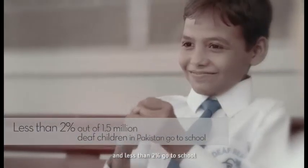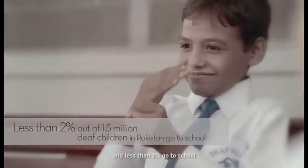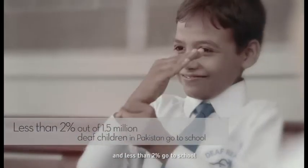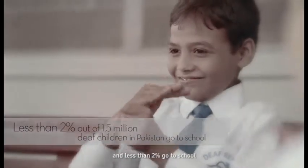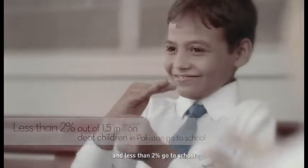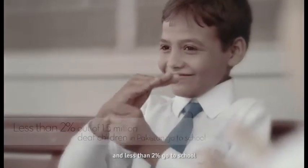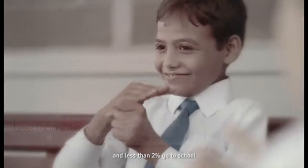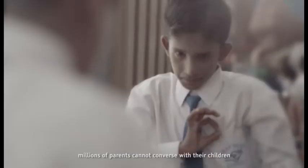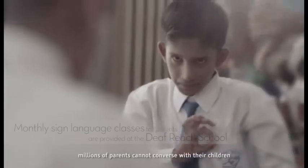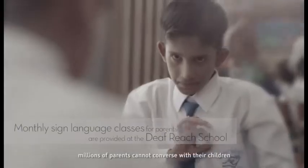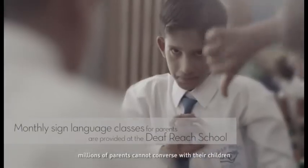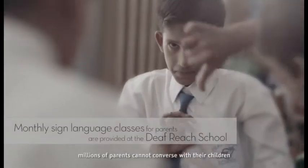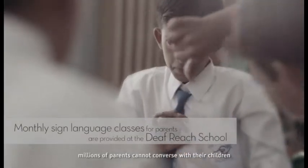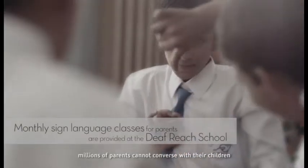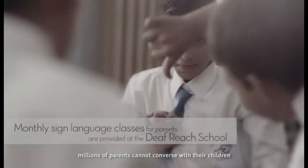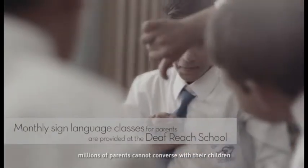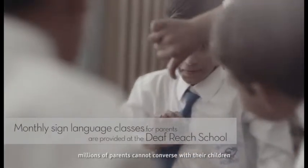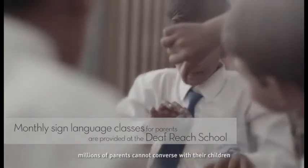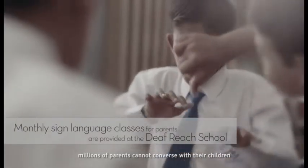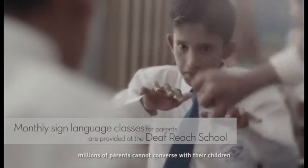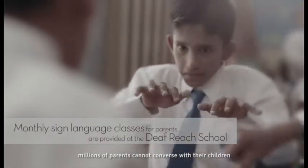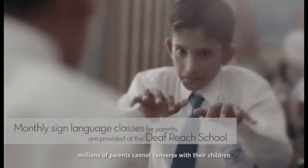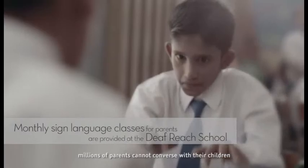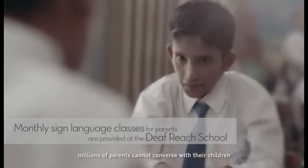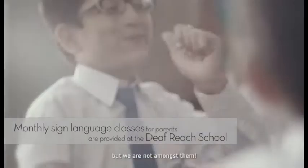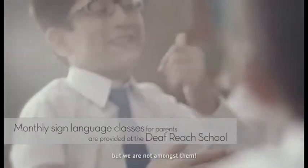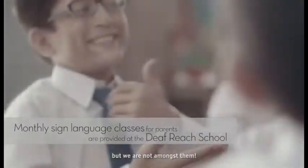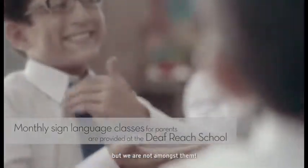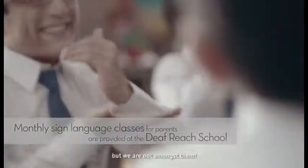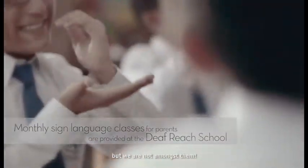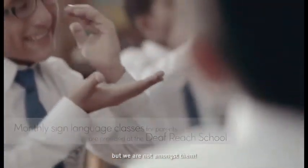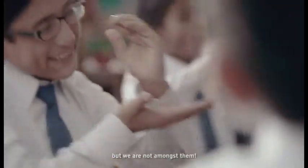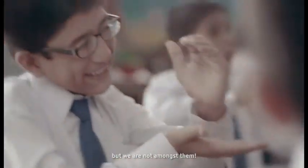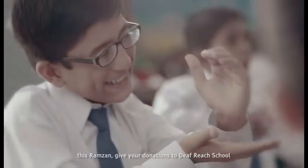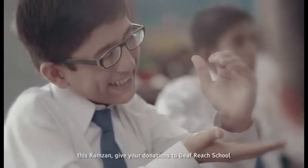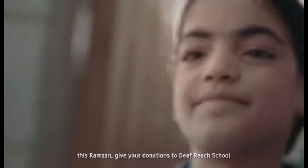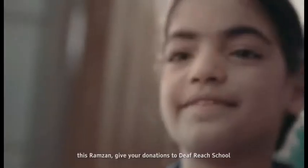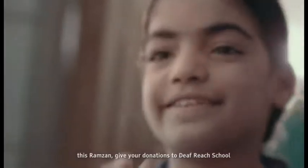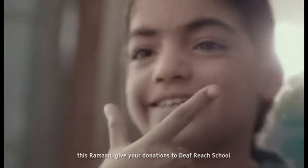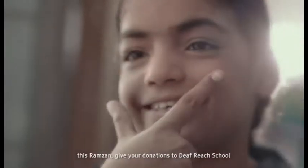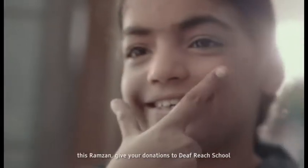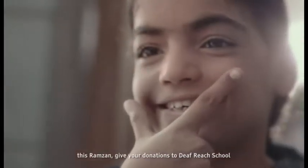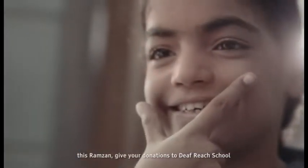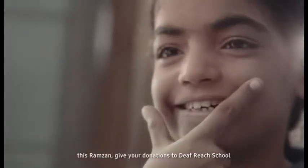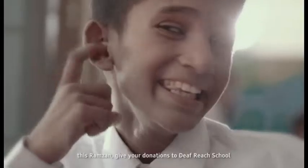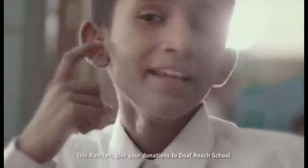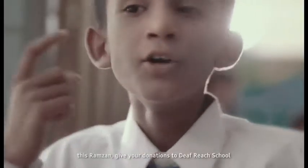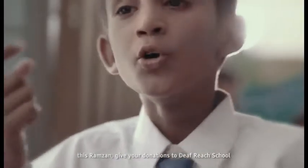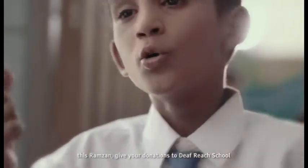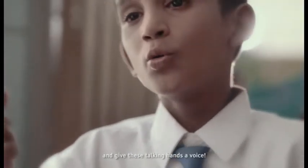کم سکول جاتے ہیں لاکھوں والدائن اپنے بچوں سے بات نہیں کر سکتے لیکن ہم ان میں سے نہیں اس رمضان ڈیفریٹ سکول کو زکاعت دے اور